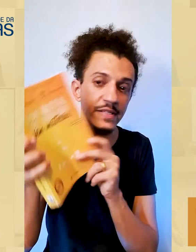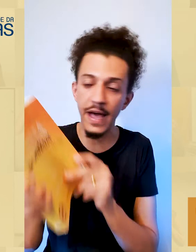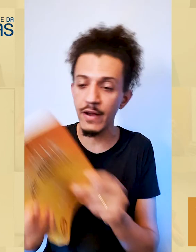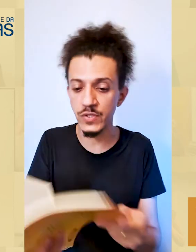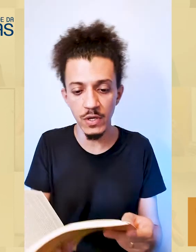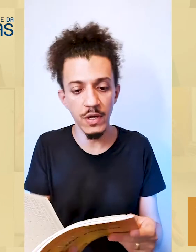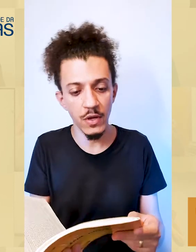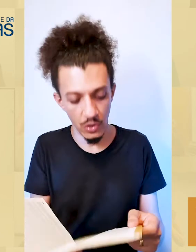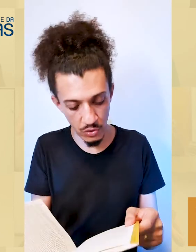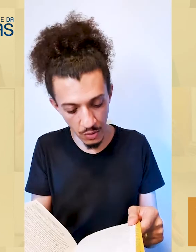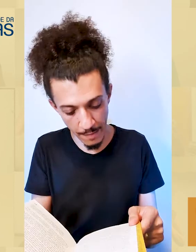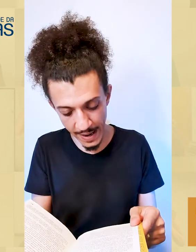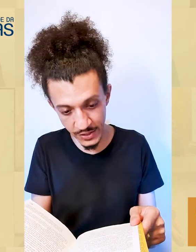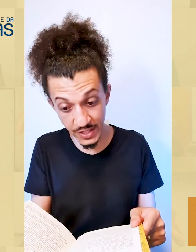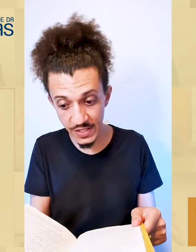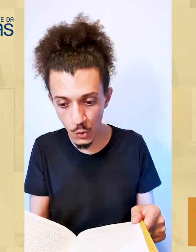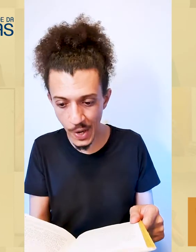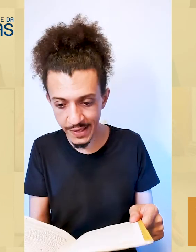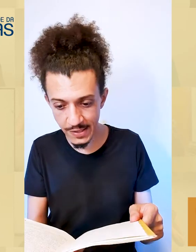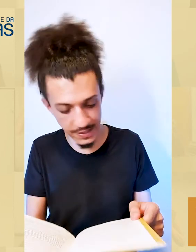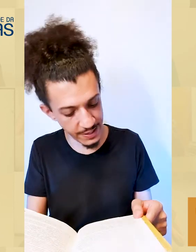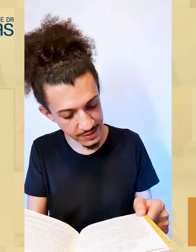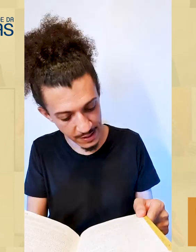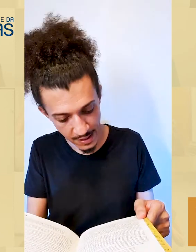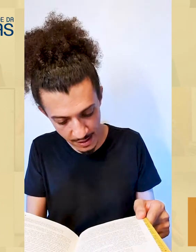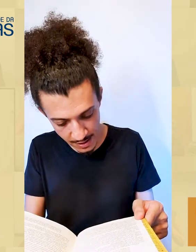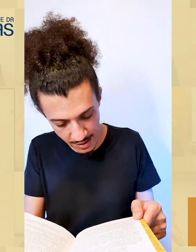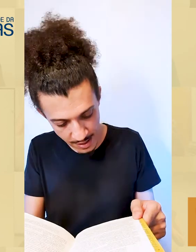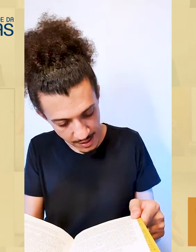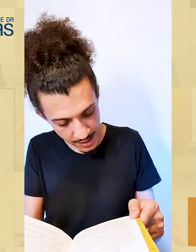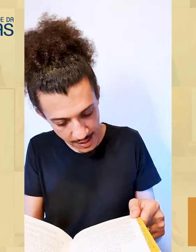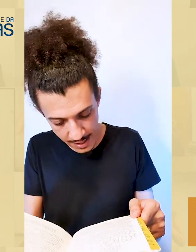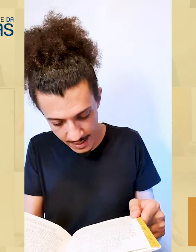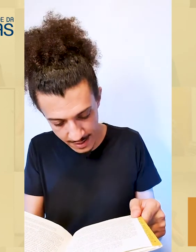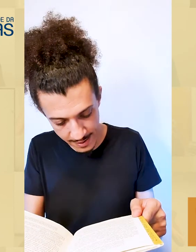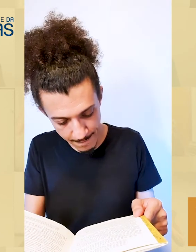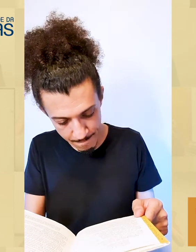Sinais Sem Mistérios, estou na página 56.